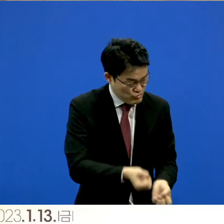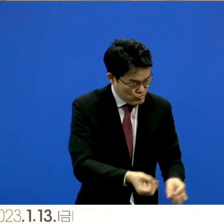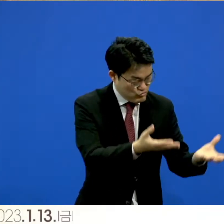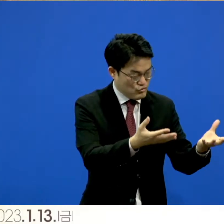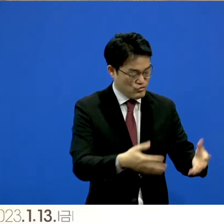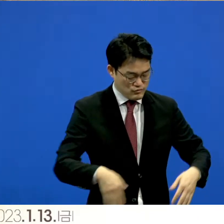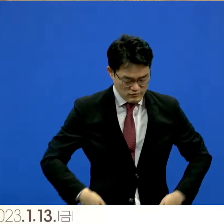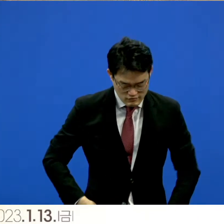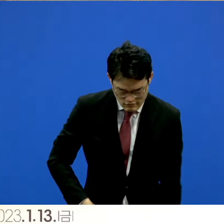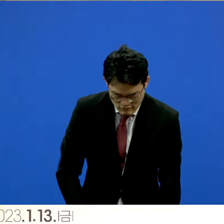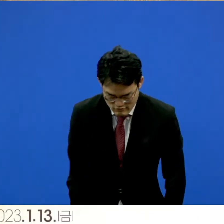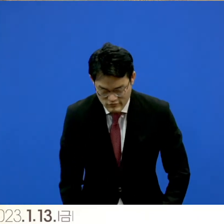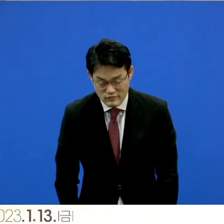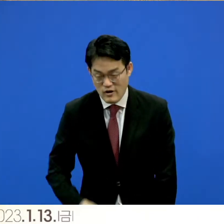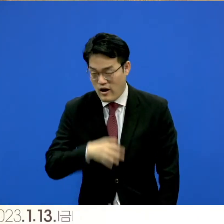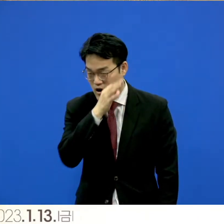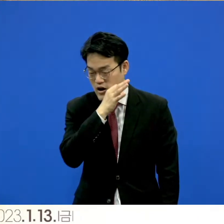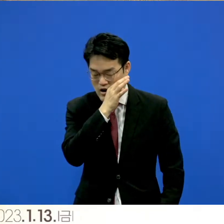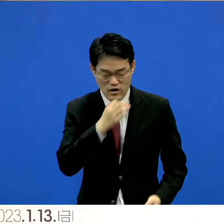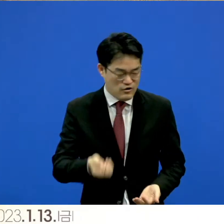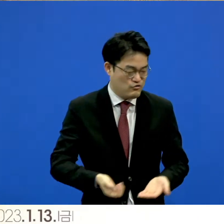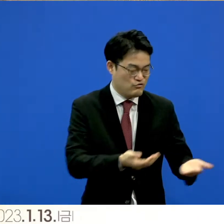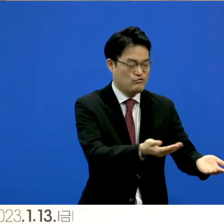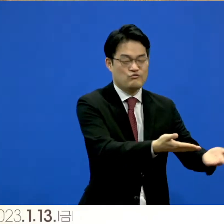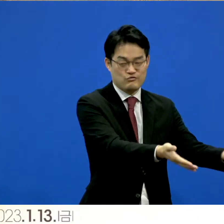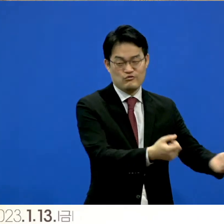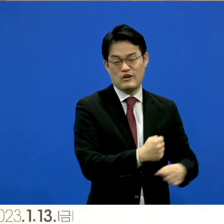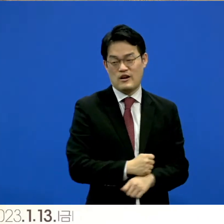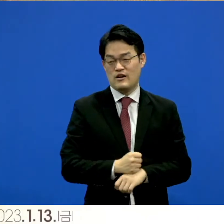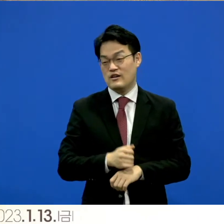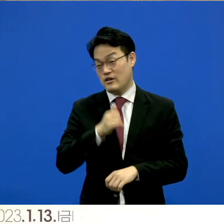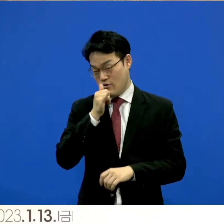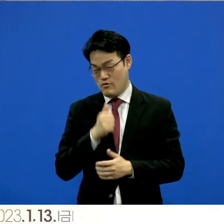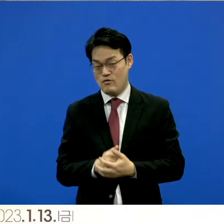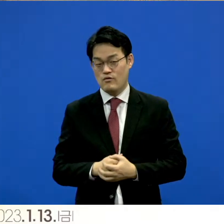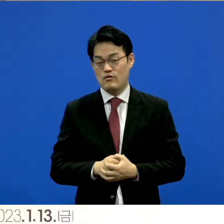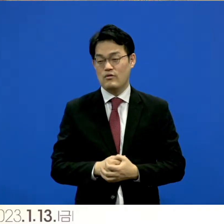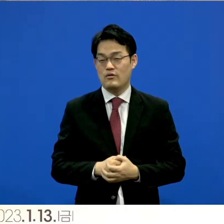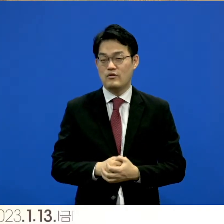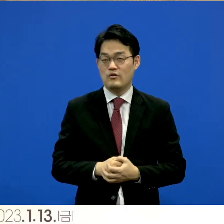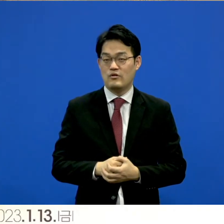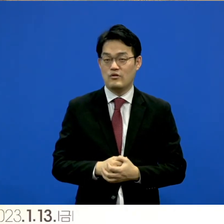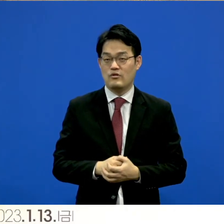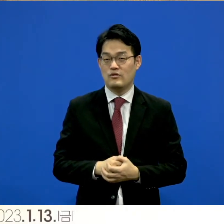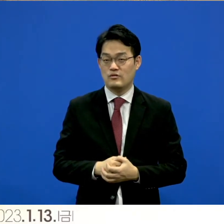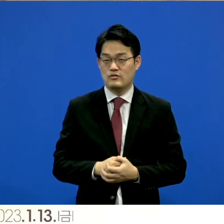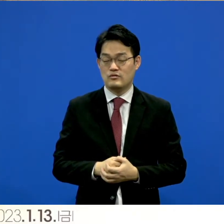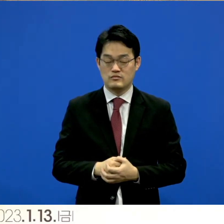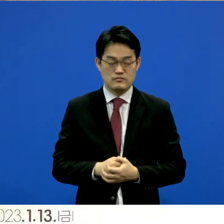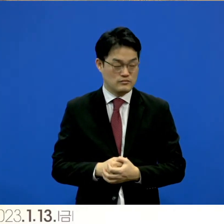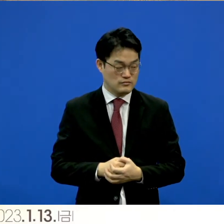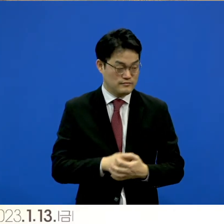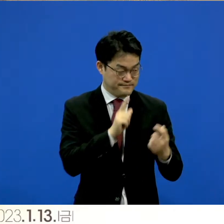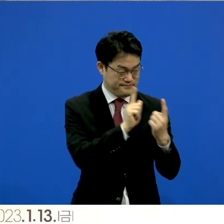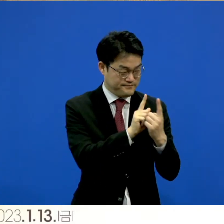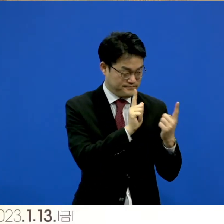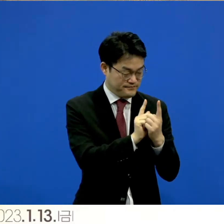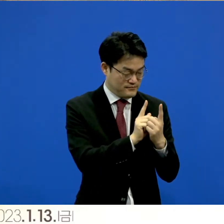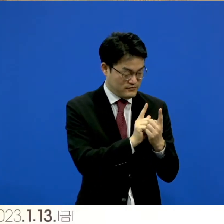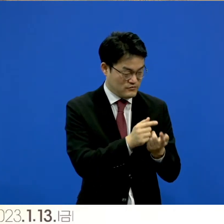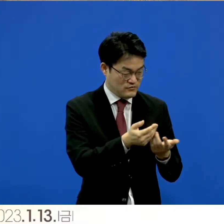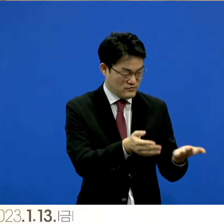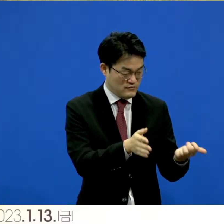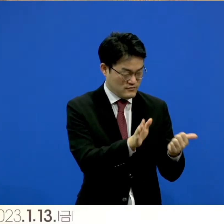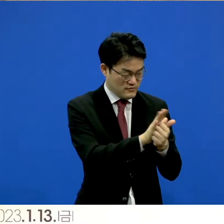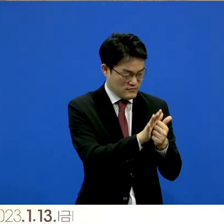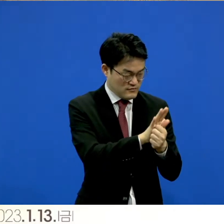가능하면 사탕도 좀 더 가지고 다녀야 되는데 불룩하게 해서 보면 아이들 보기만 하면 하나씩 주기도 하고, 이 환대를